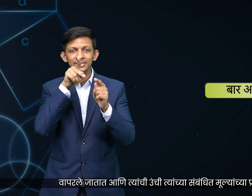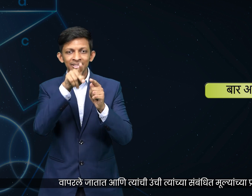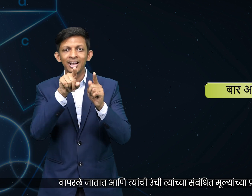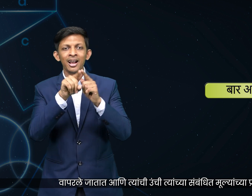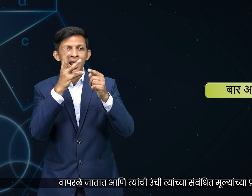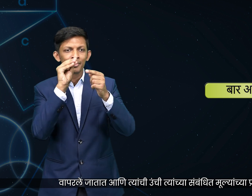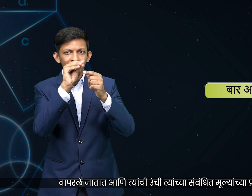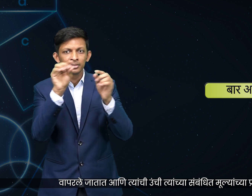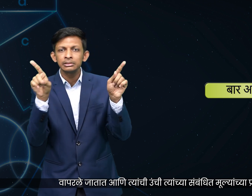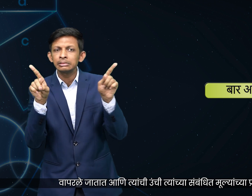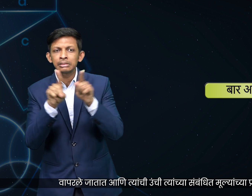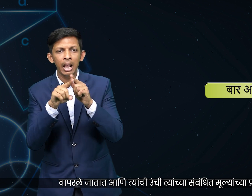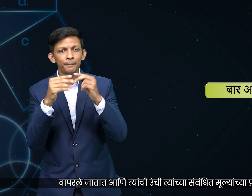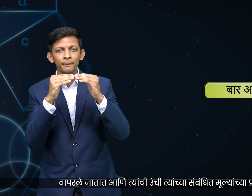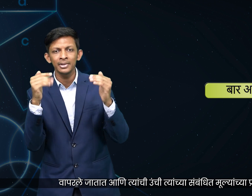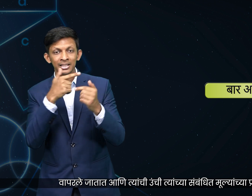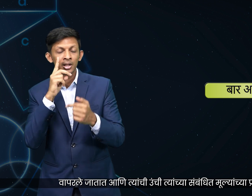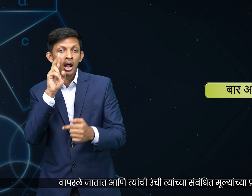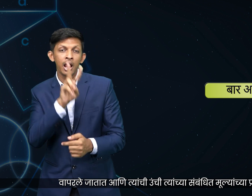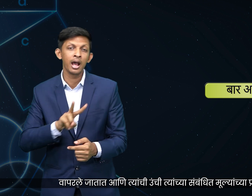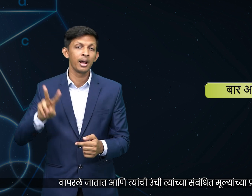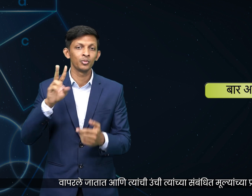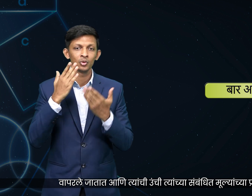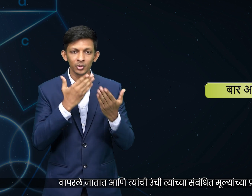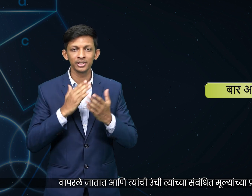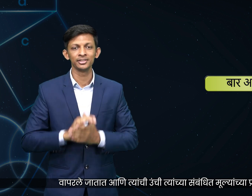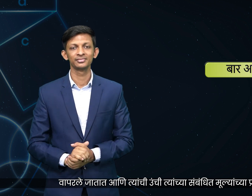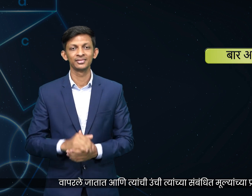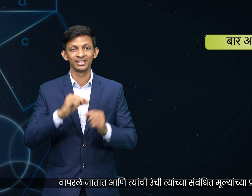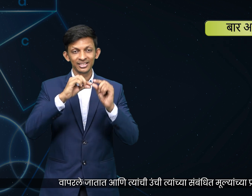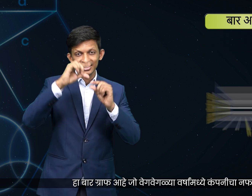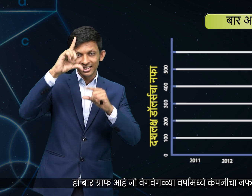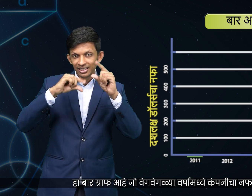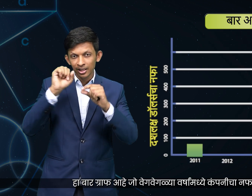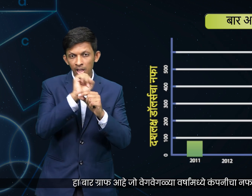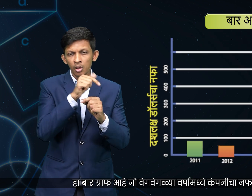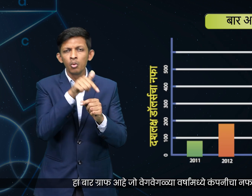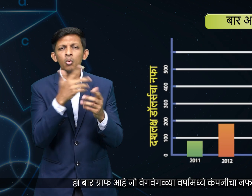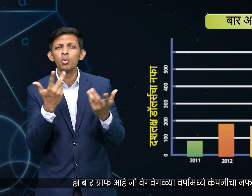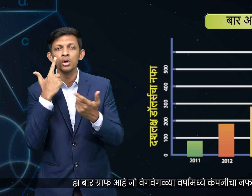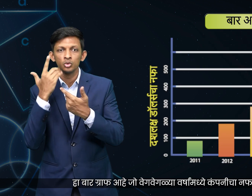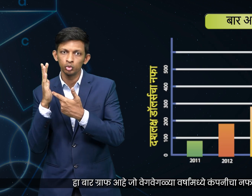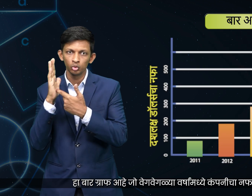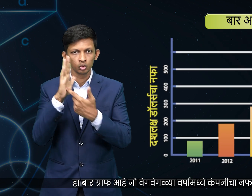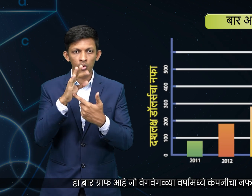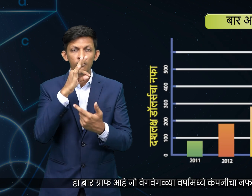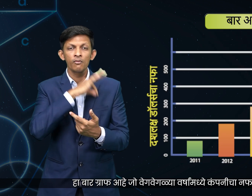त्यांची उंची त्यांच्या संबंधित मूल्यांच्या प्रमाणात असते. हा बार ग्राफ आहे जो वेगवेगळ्या